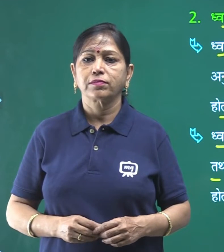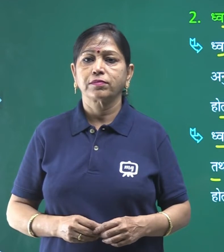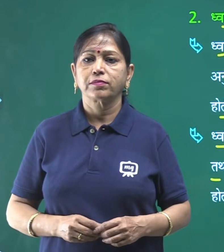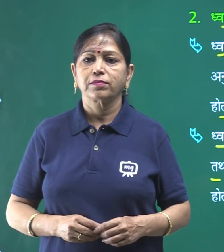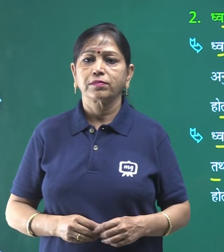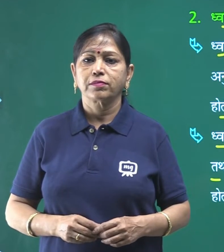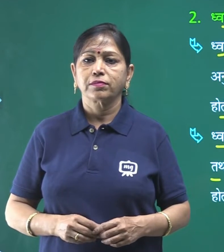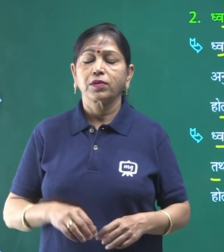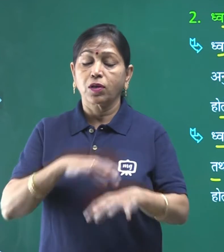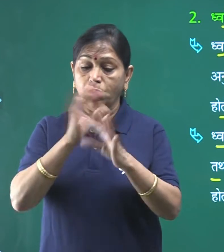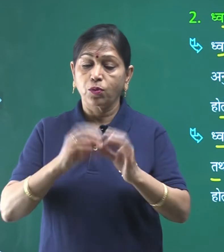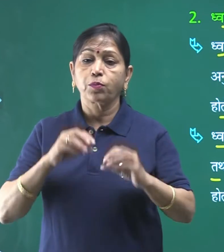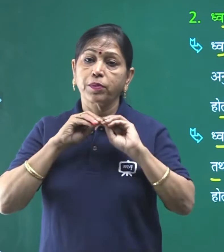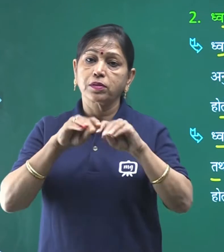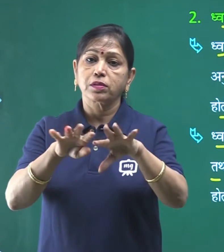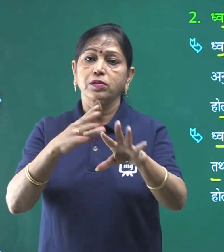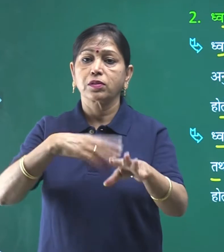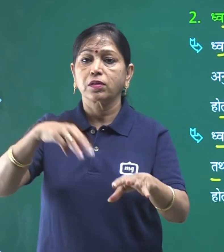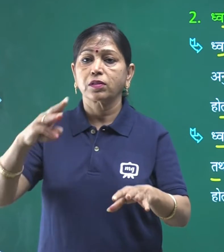रूप में संचरित होती है।